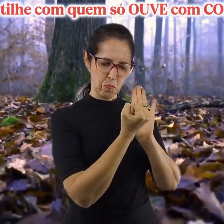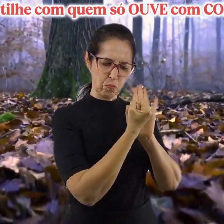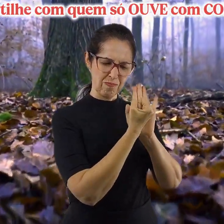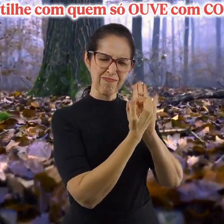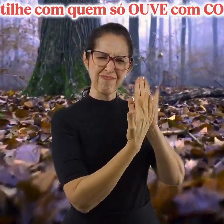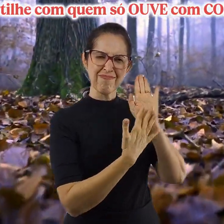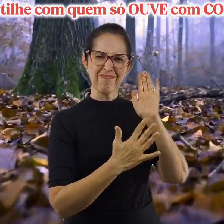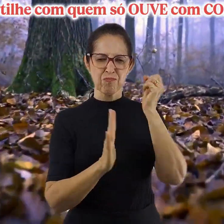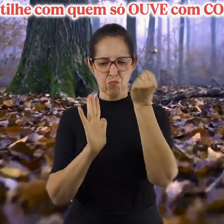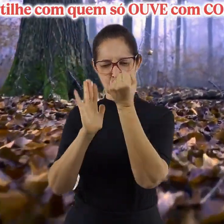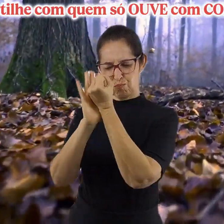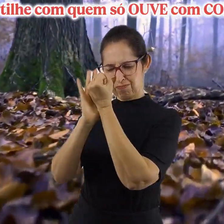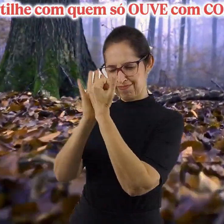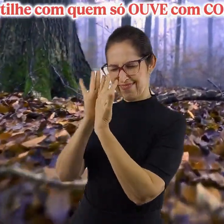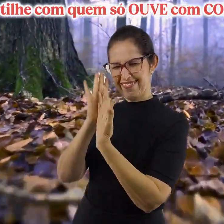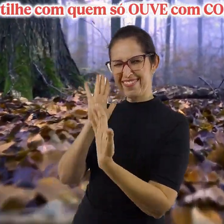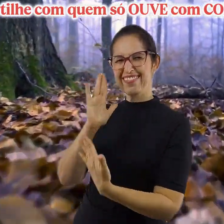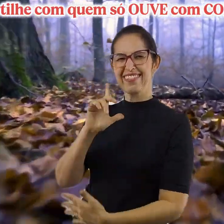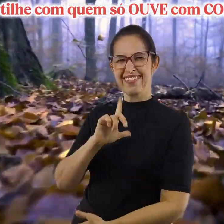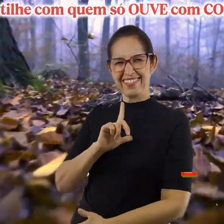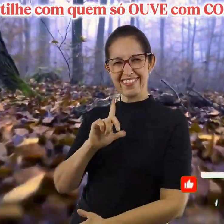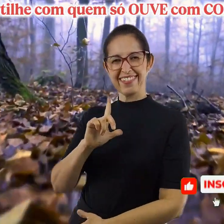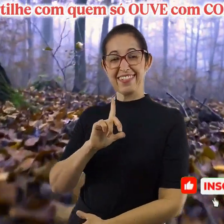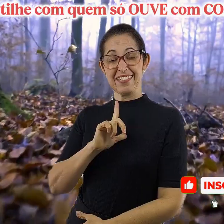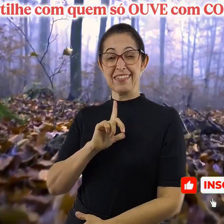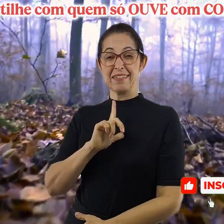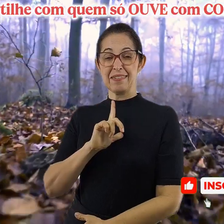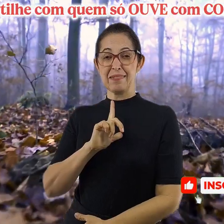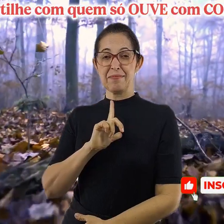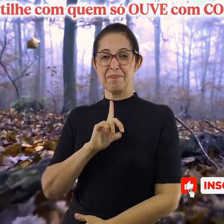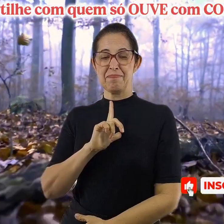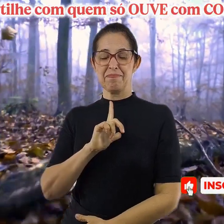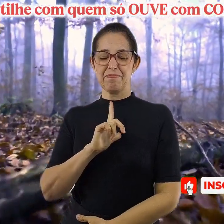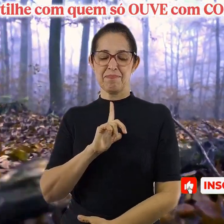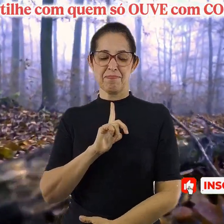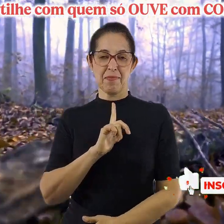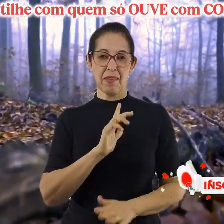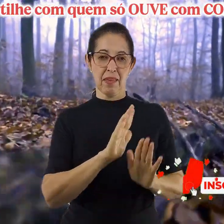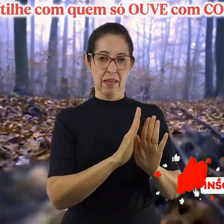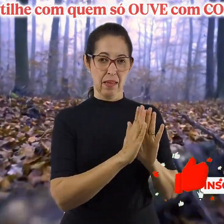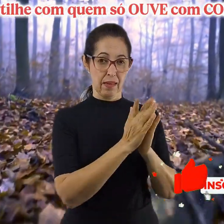Existe um mistério que entra de maneira linear na palavra, na Bíblia,